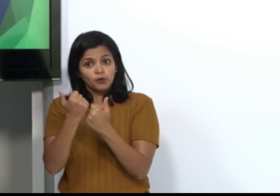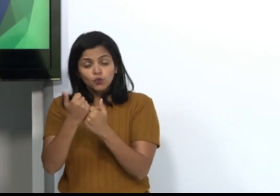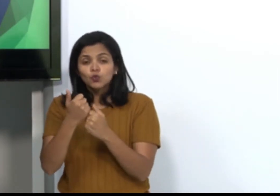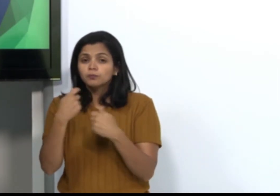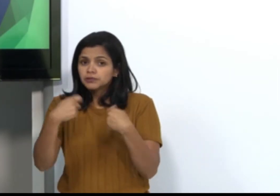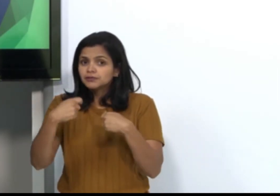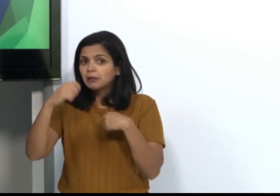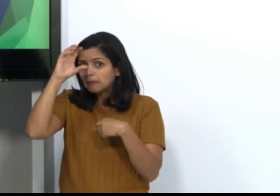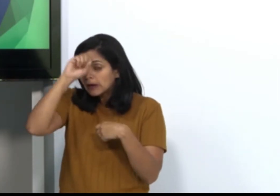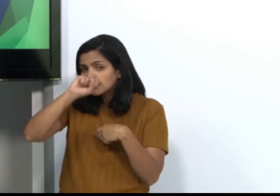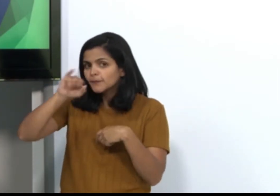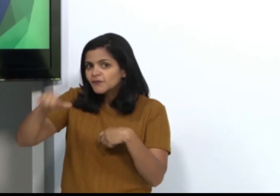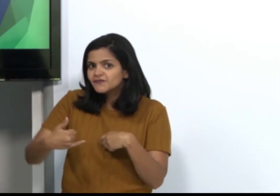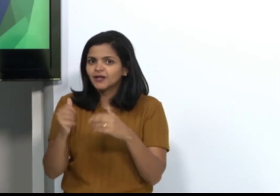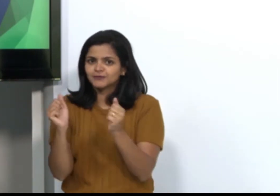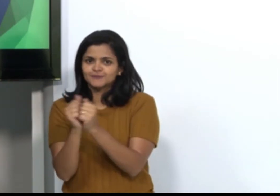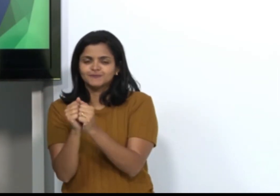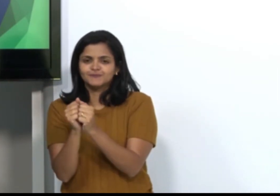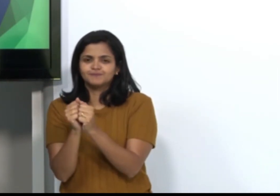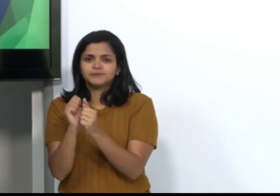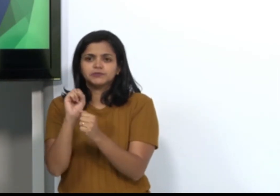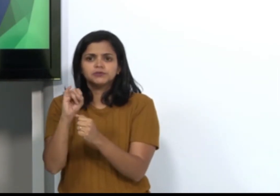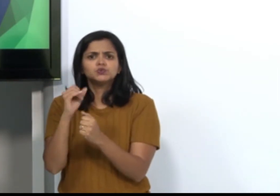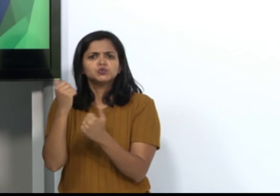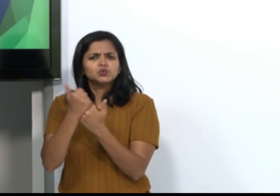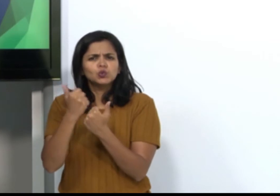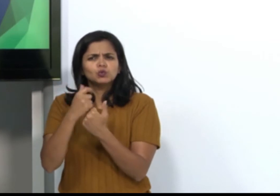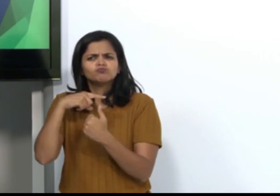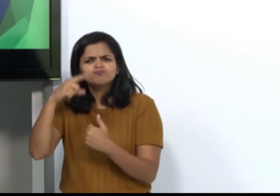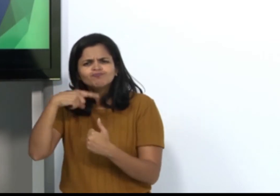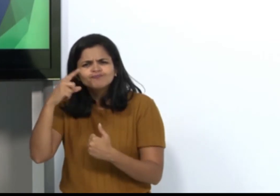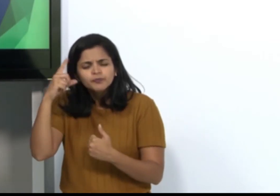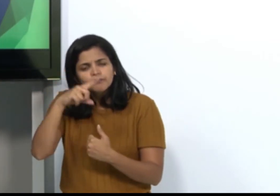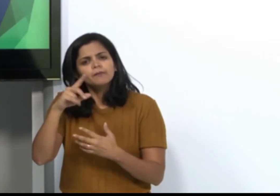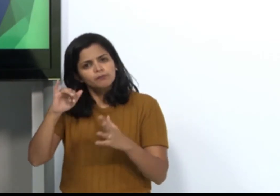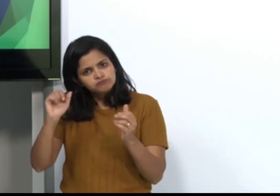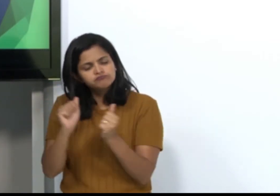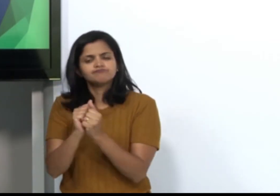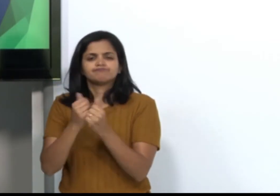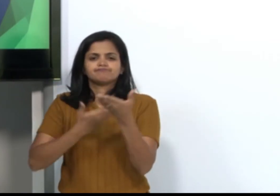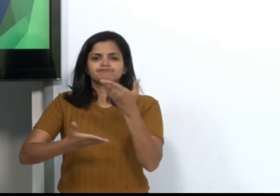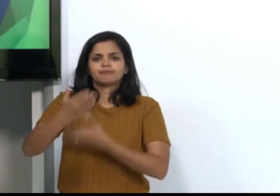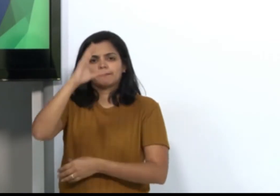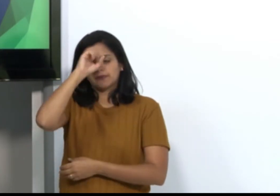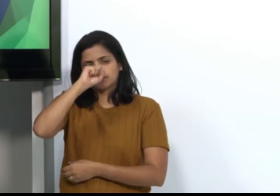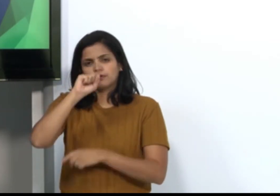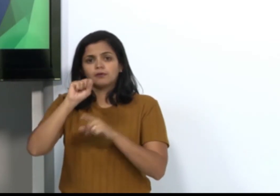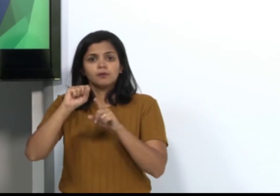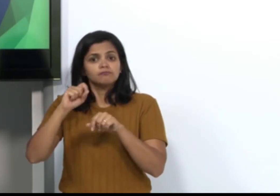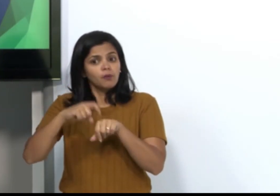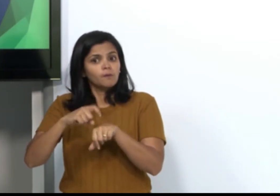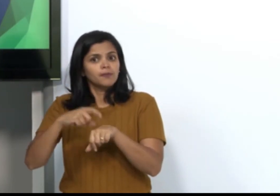utilizar o webcam, fazer filmagem, falar. Então, aproveite esse tempo para interagir. Caso tiver